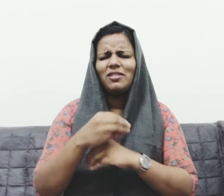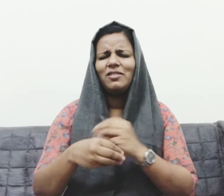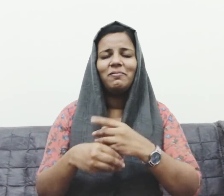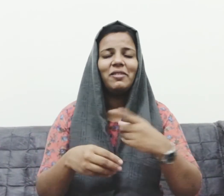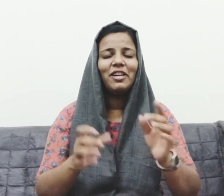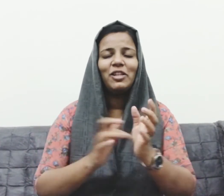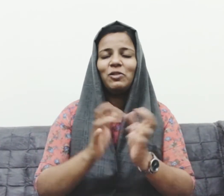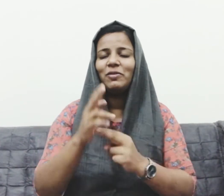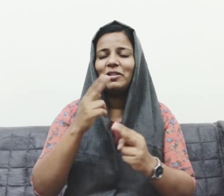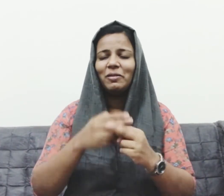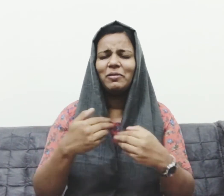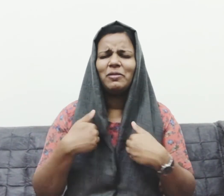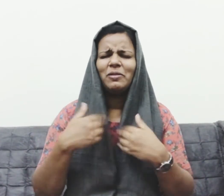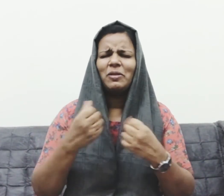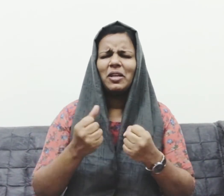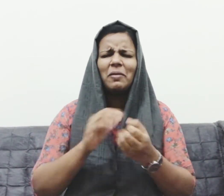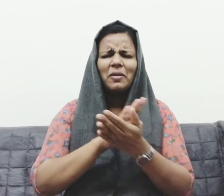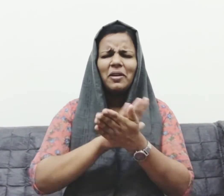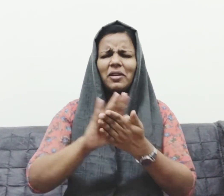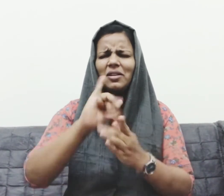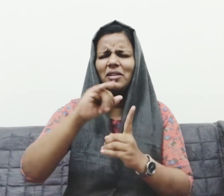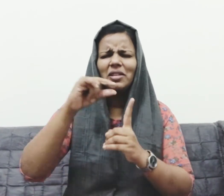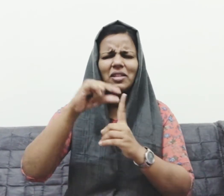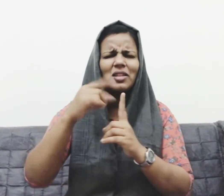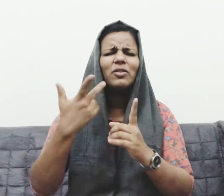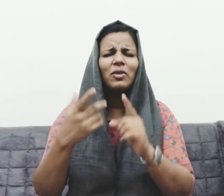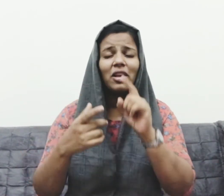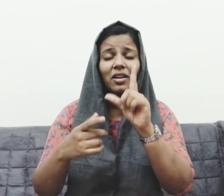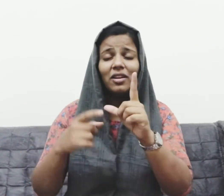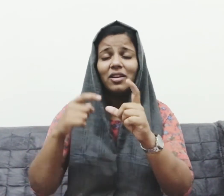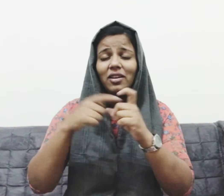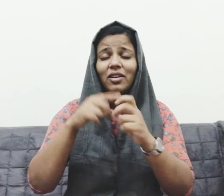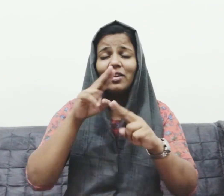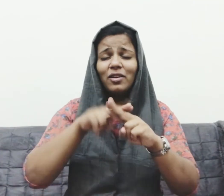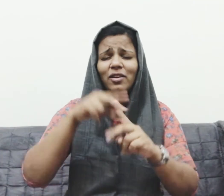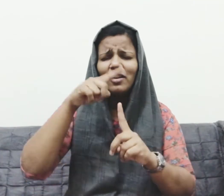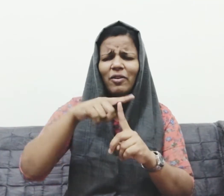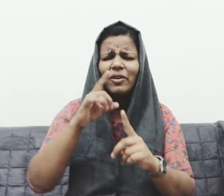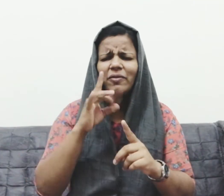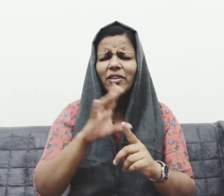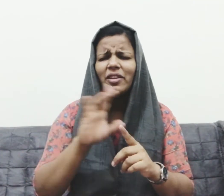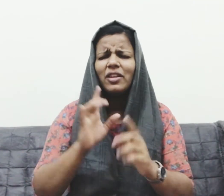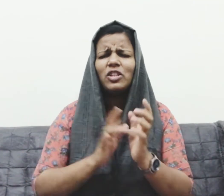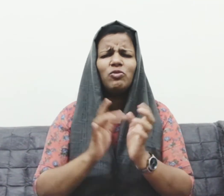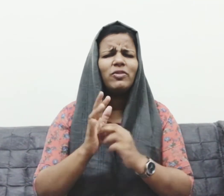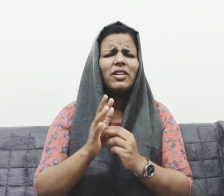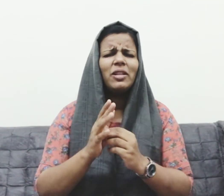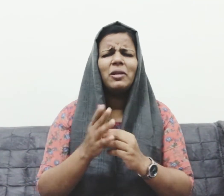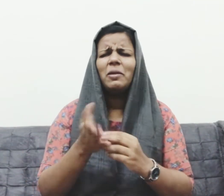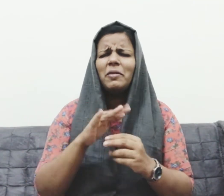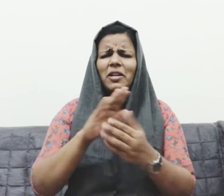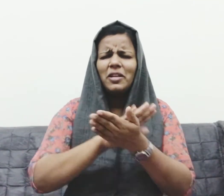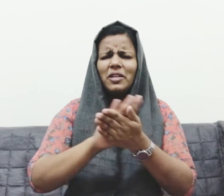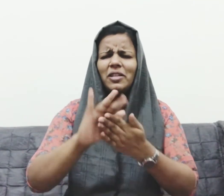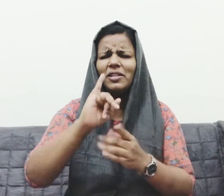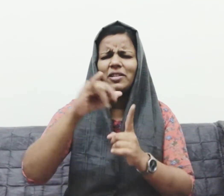നാമത്തിൽ സൗഖ്യമാകട്ടെ. ഇടത്തെ ഹിപ്പിനകത്ത് ഉണ്ടായിരിക്കുന്ന ബുദ്ധിമുട്ടുകൾ യേശു ക്രിസ്തുവിൻ്റെ നാമത്തിൽ സൗഖ്യമാകട്ടെ. ഹിപ്പ്, ഇടത്ത് സൈഡിലെ ഹിപ്പ്